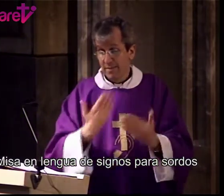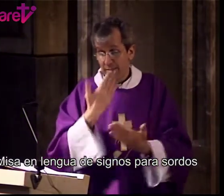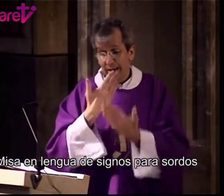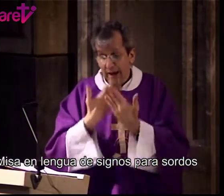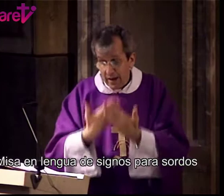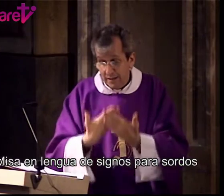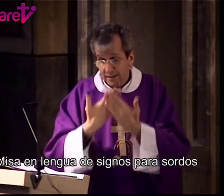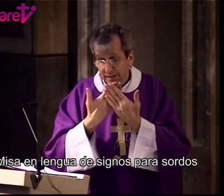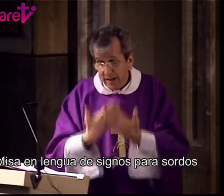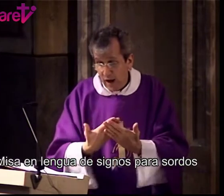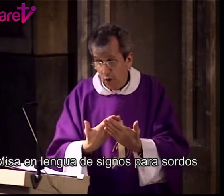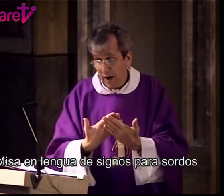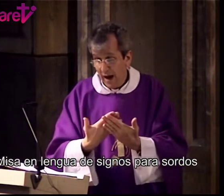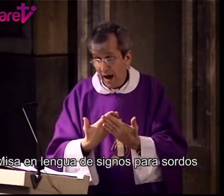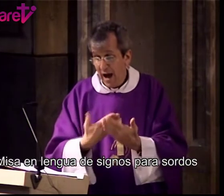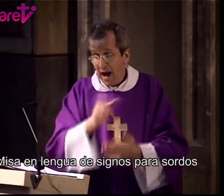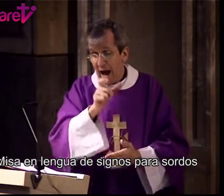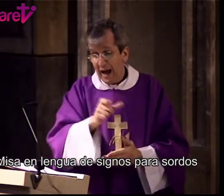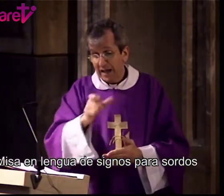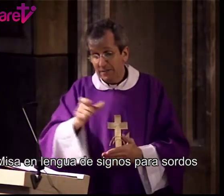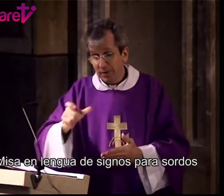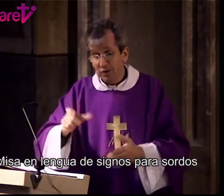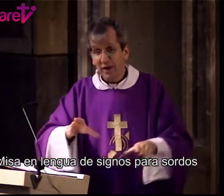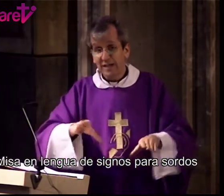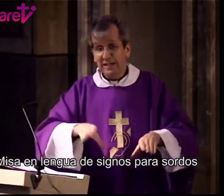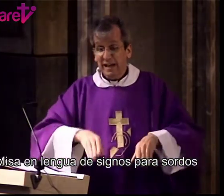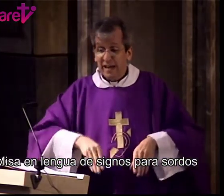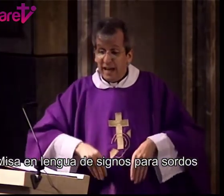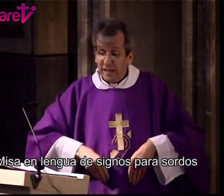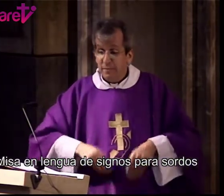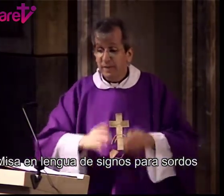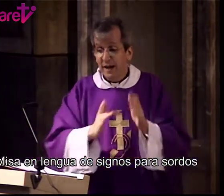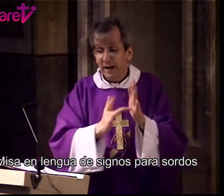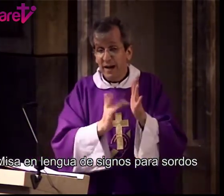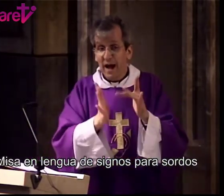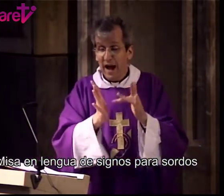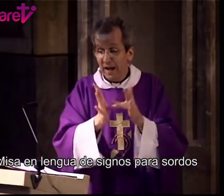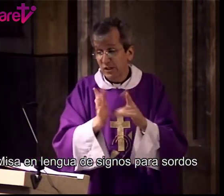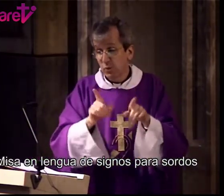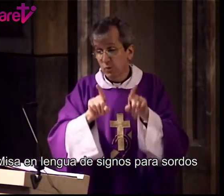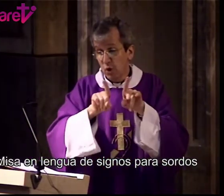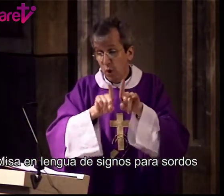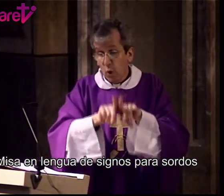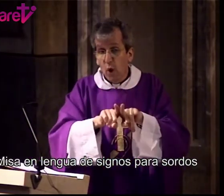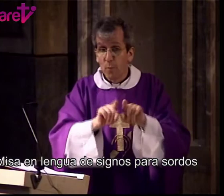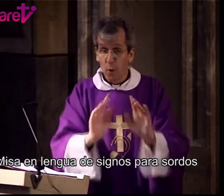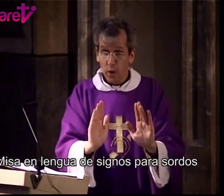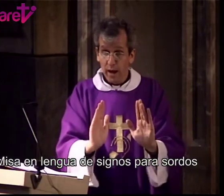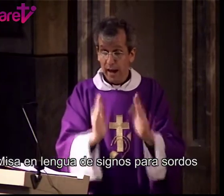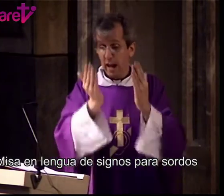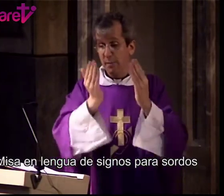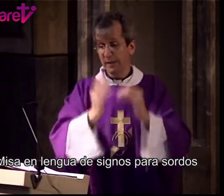la sinagoga a las personas que aceptaran a Jesús como el